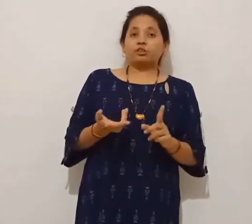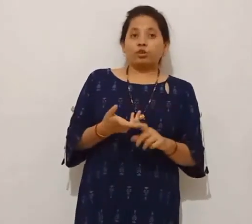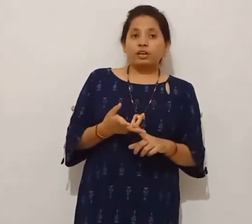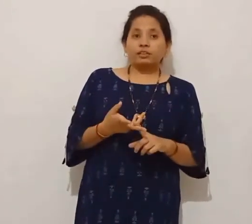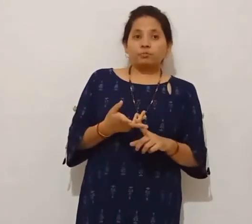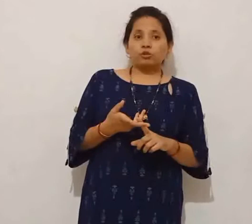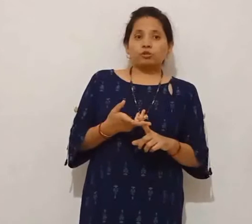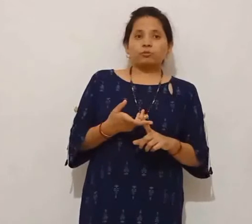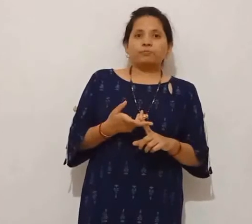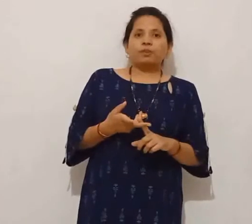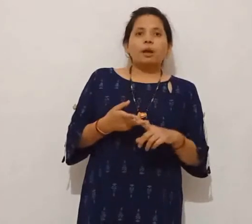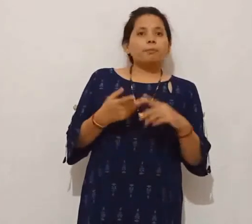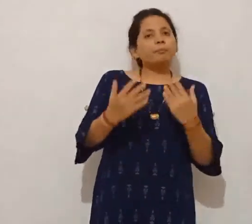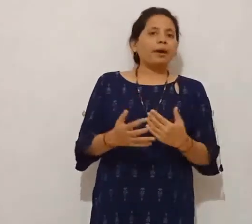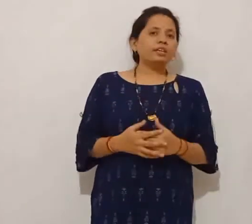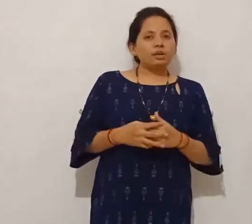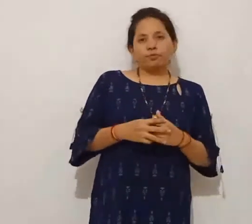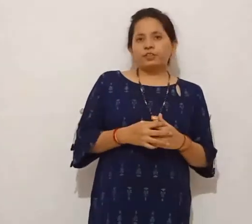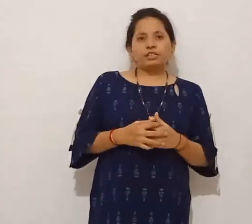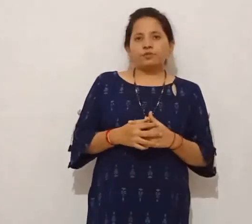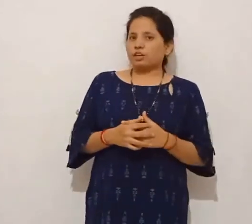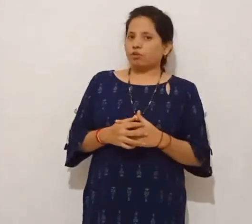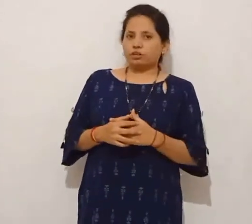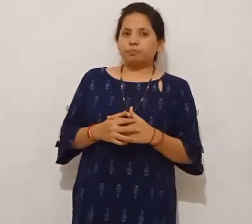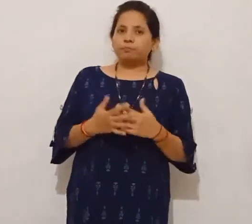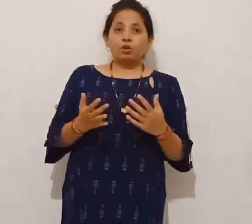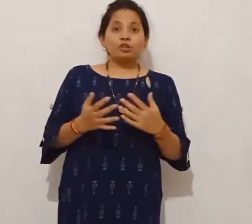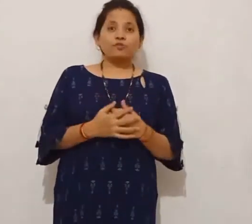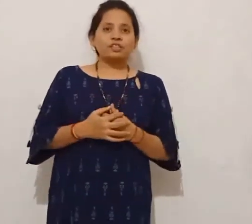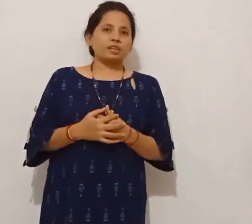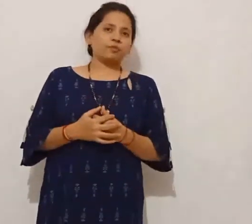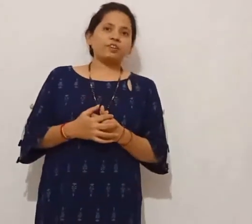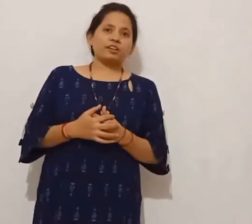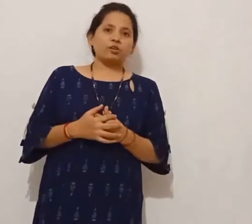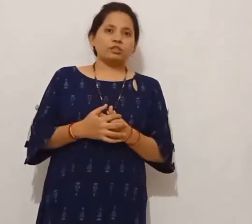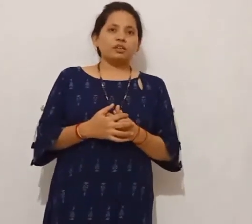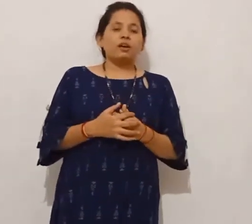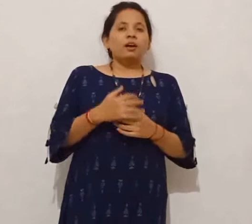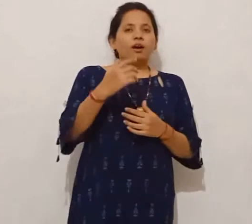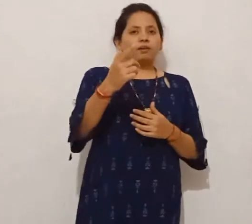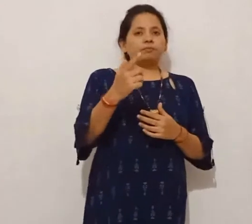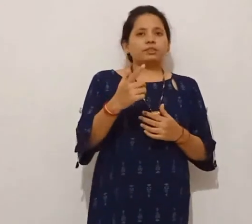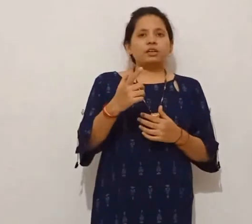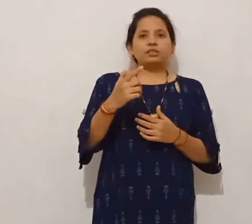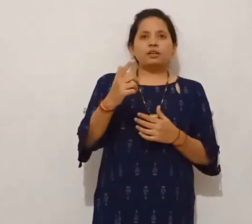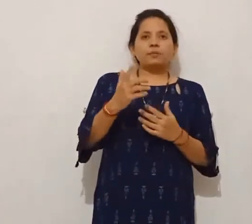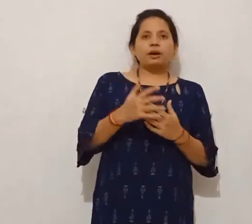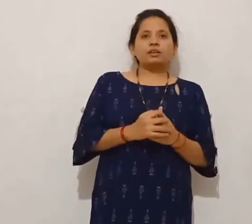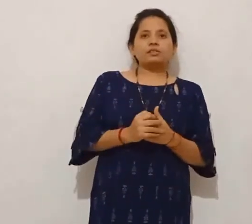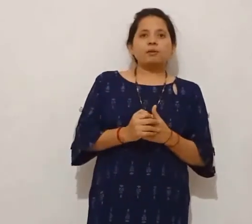electronic item also. Many type of things we can order because of this type of technology. हाँ, ये इस तरह के मार्केट से हमको